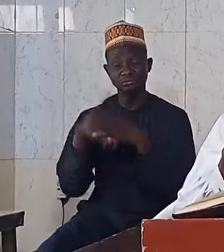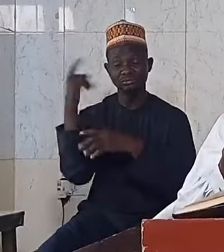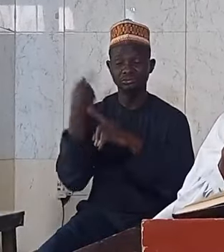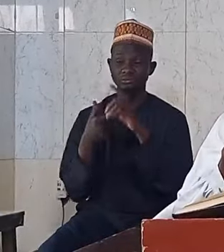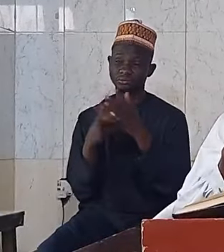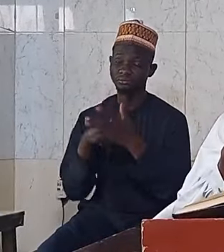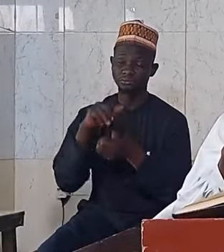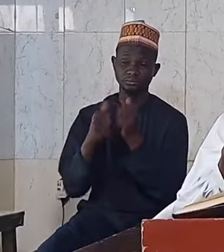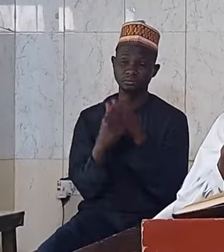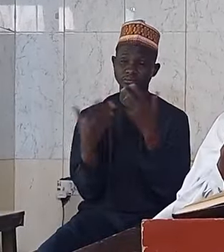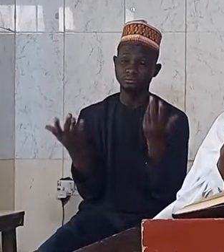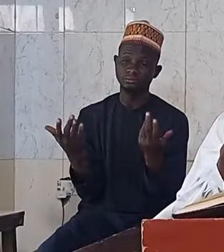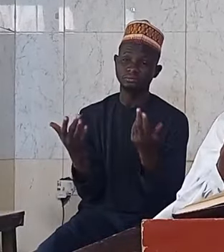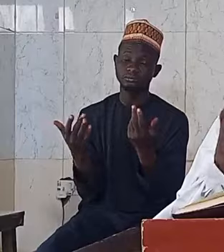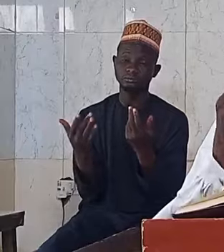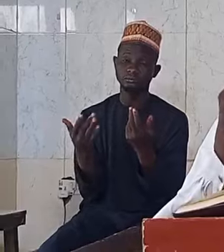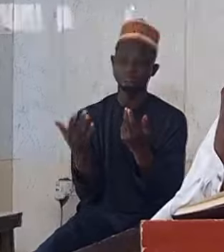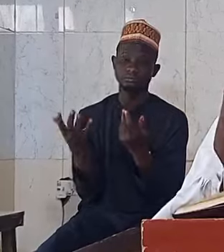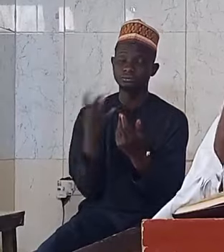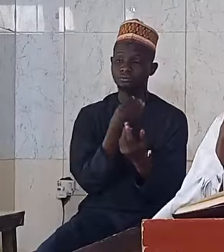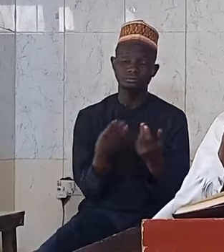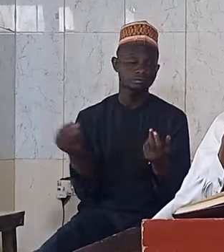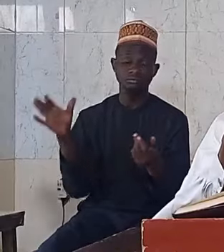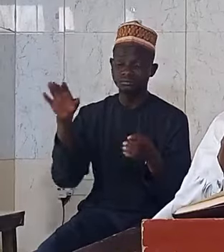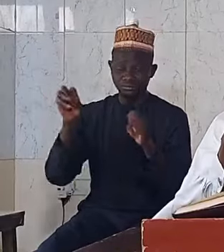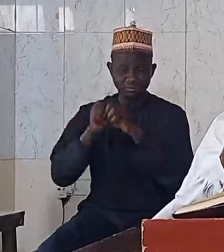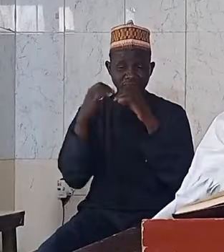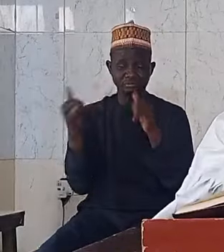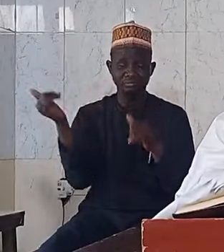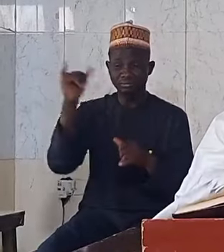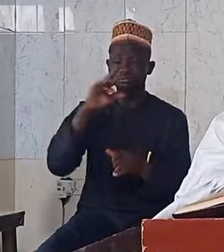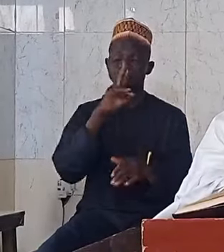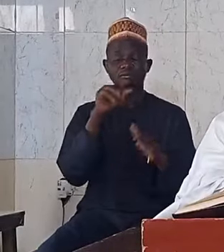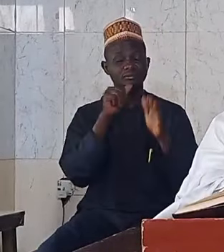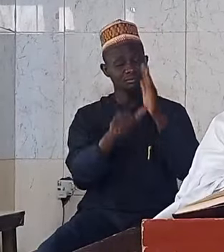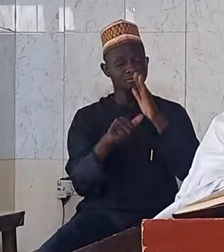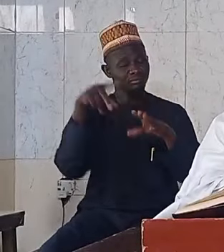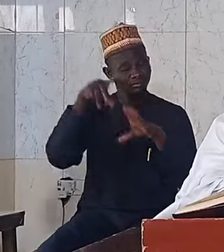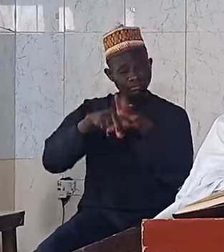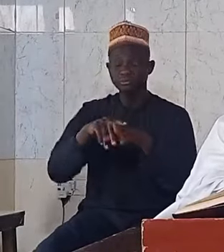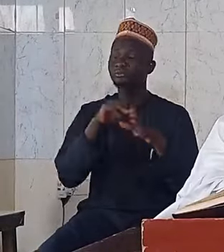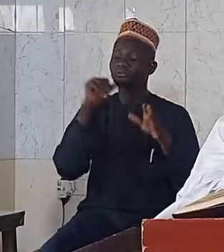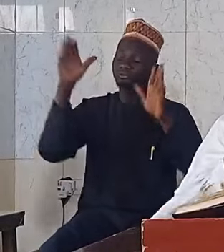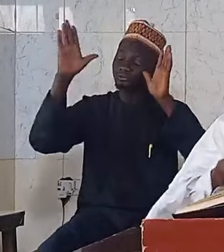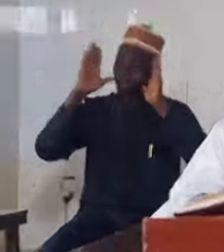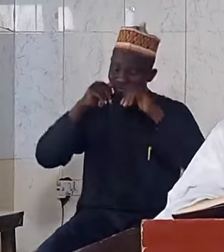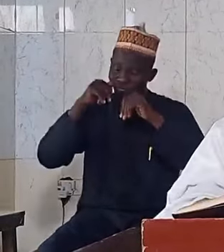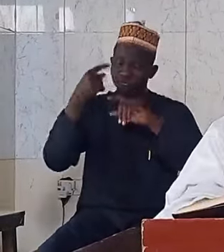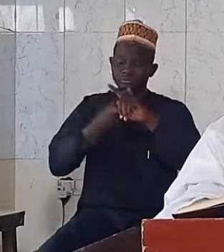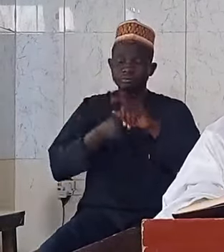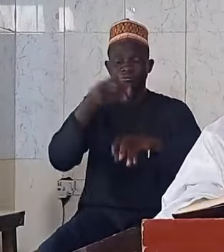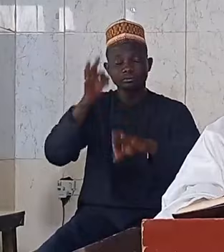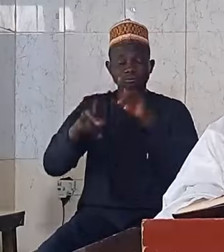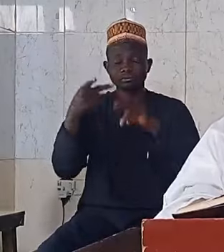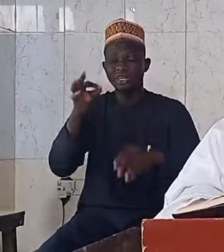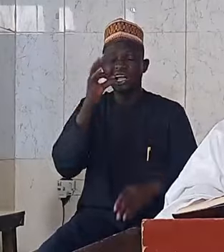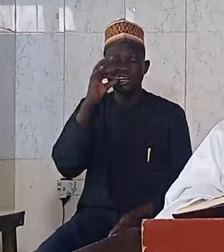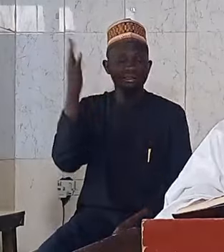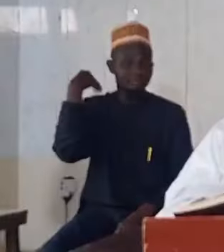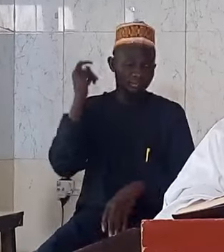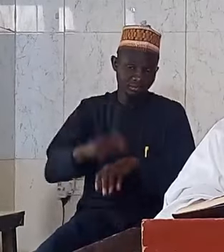daga wannan bala'i gashi kuma diddar haka suna karkashin zaluncin azzalimai mutanen makka a wancan